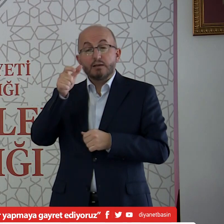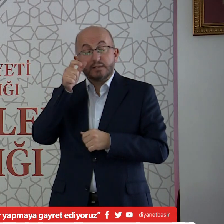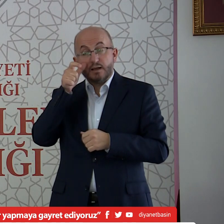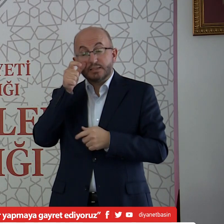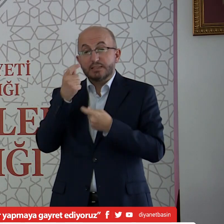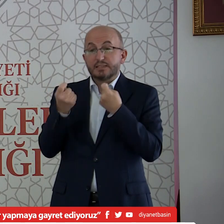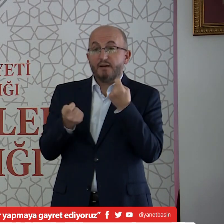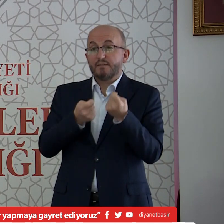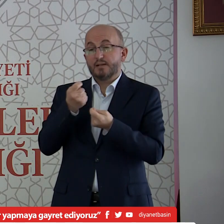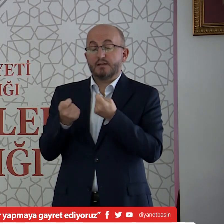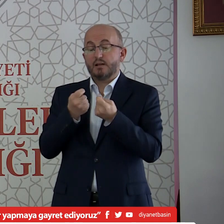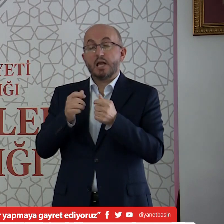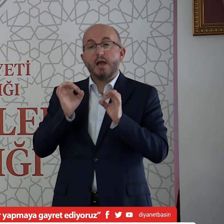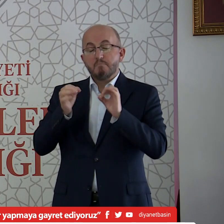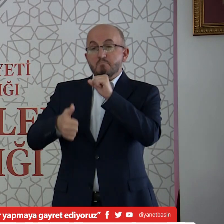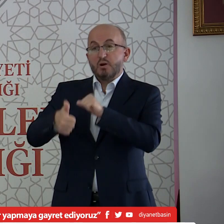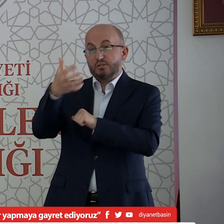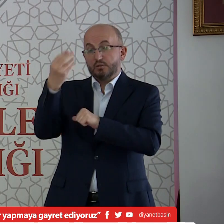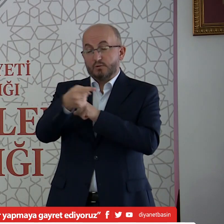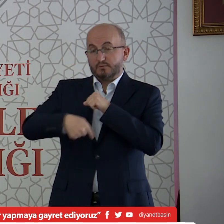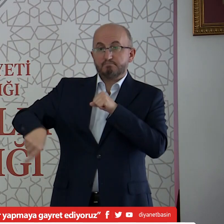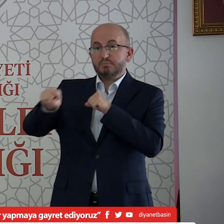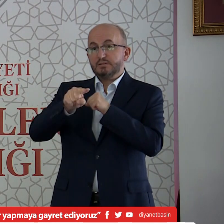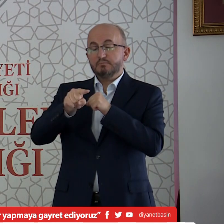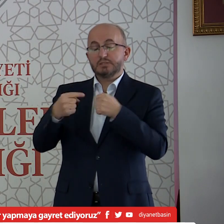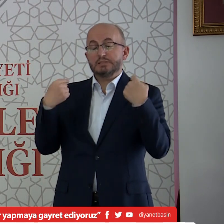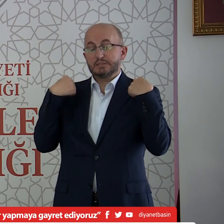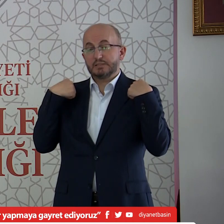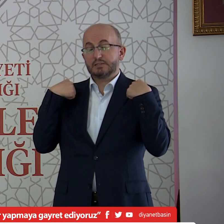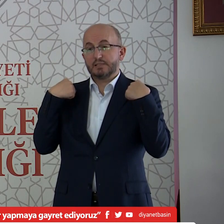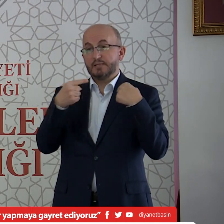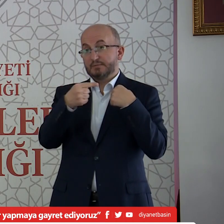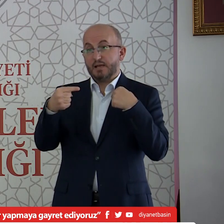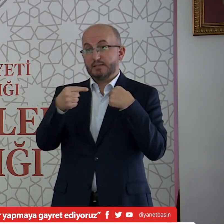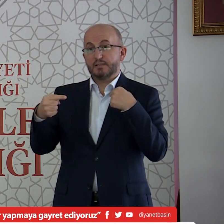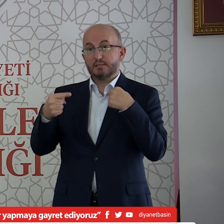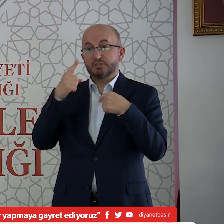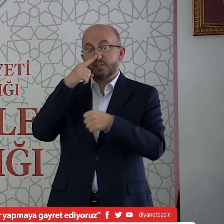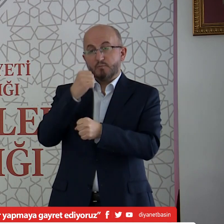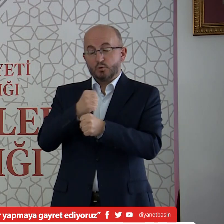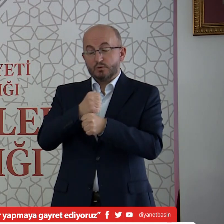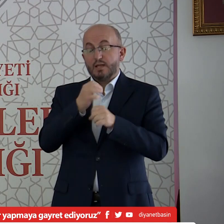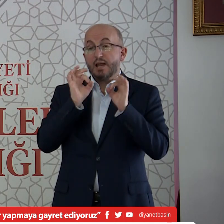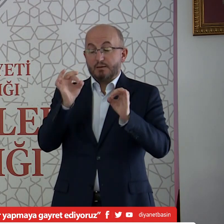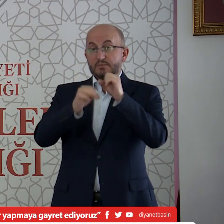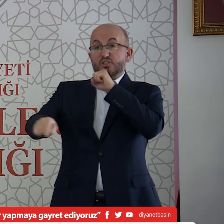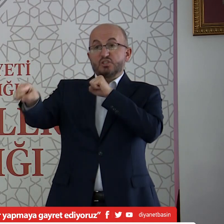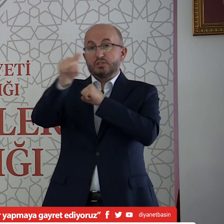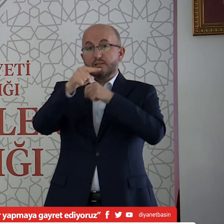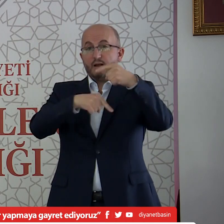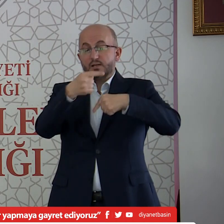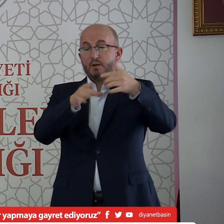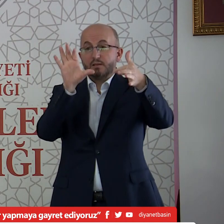davranarak hem başkanlık olarak biz yetkili kurum birimlerimiz hem de sizler